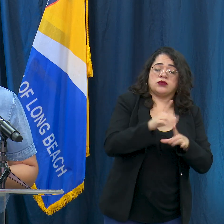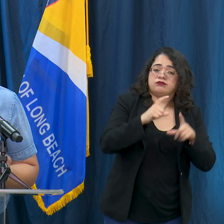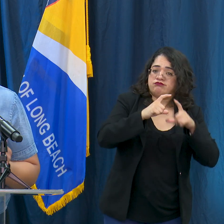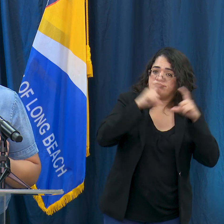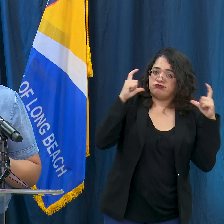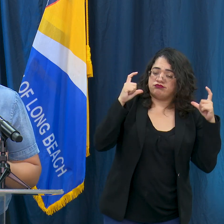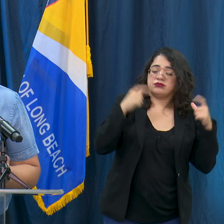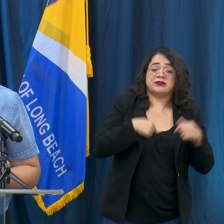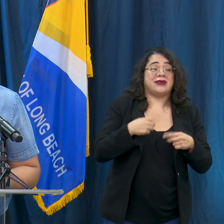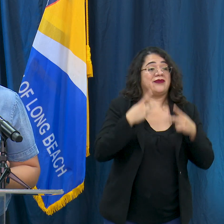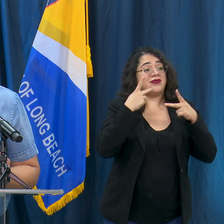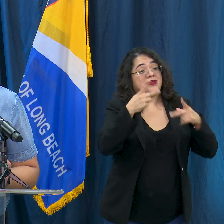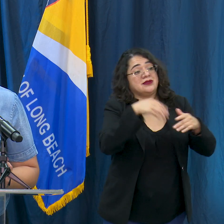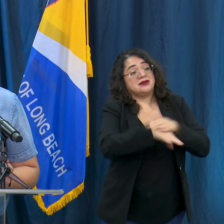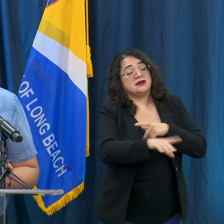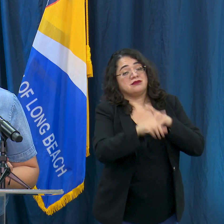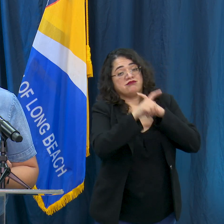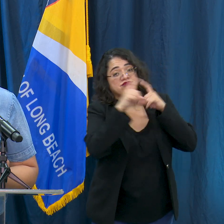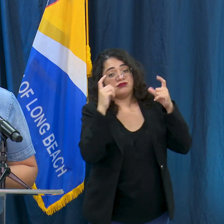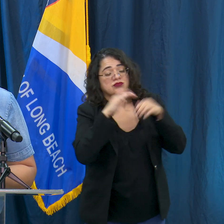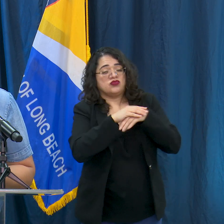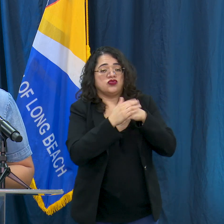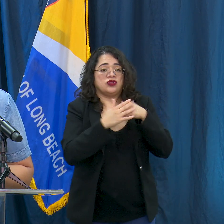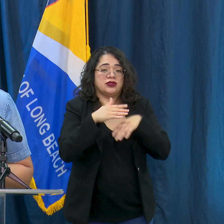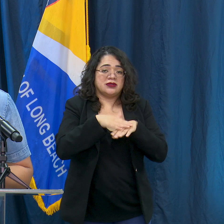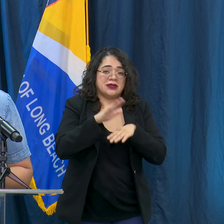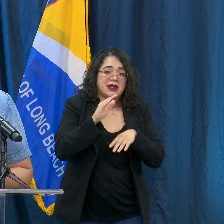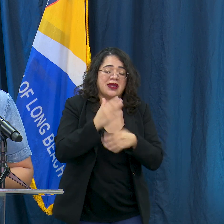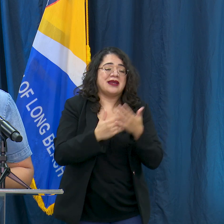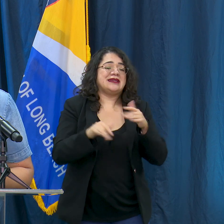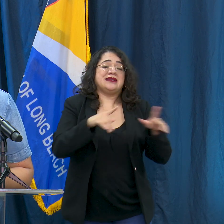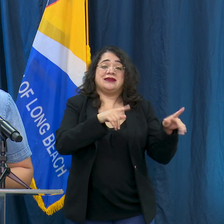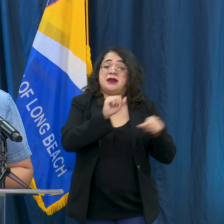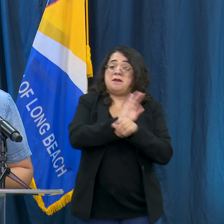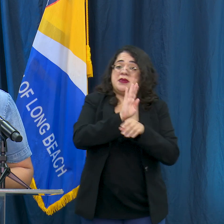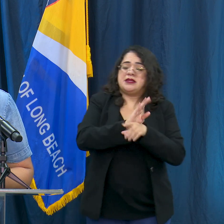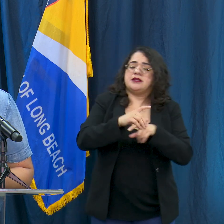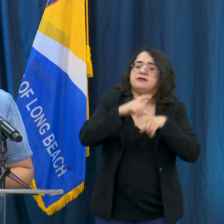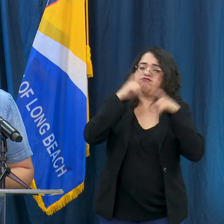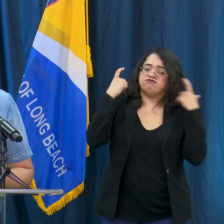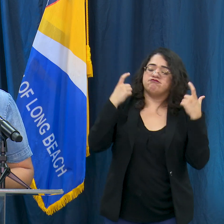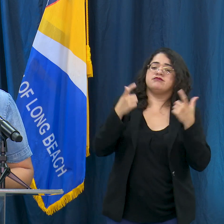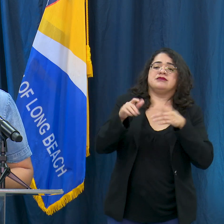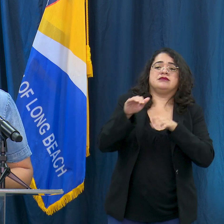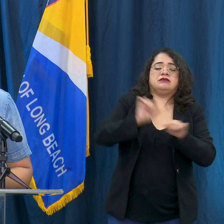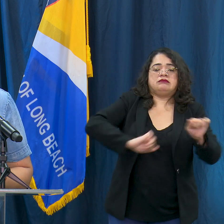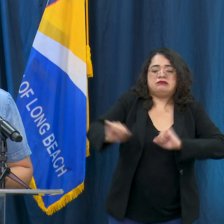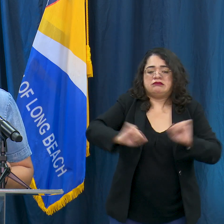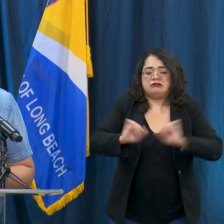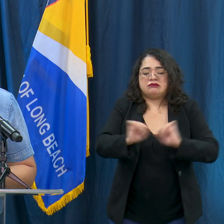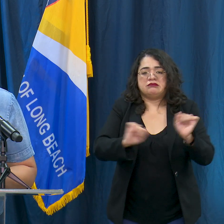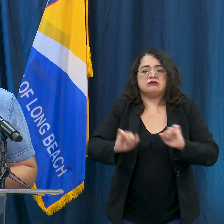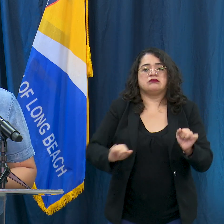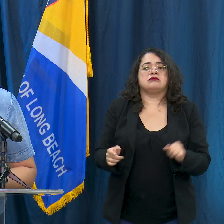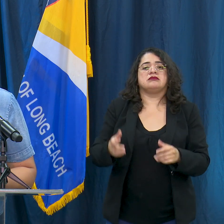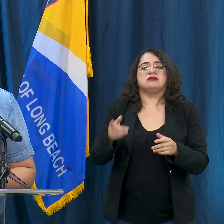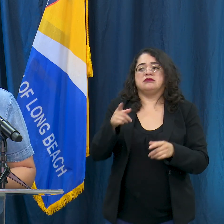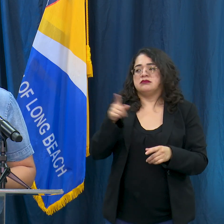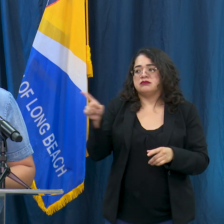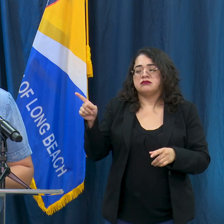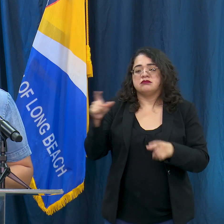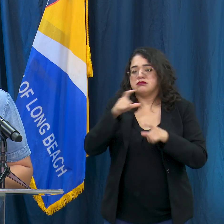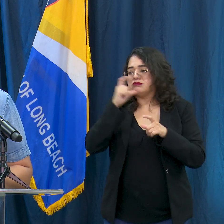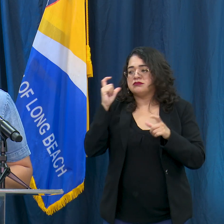las medidas y precauciones adecuadas. Mantenga su espacio físico entre ustedes, aquellos con los que no